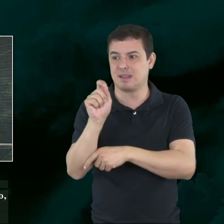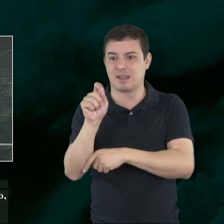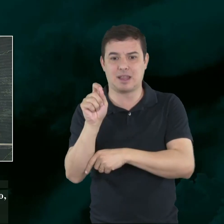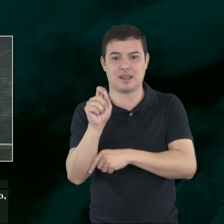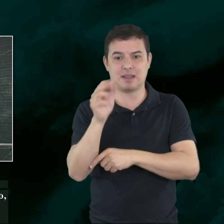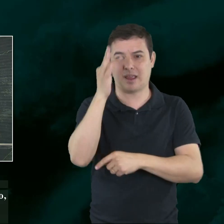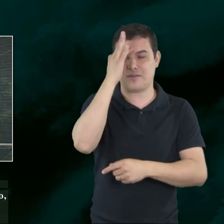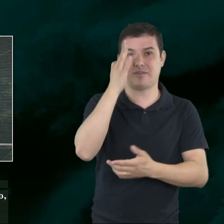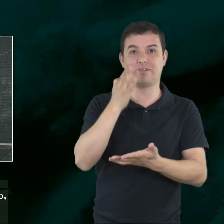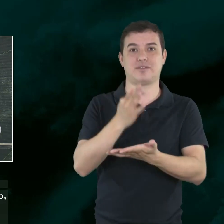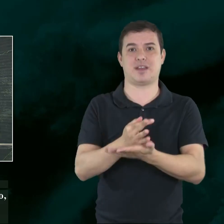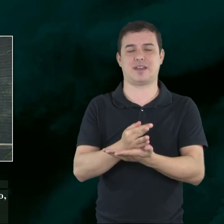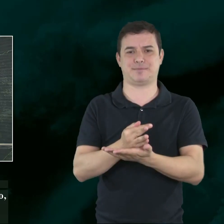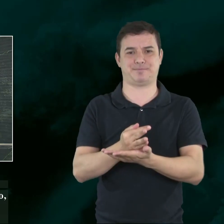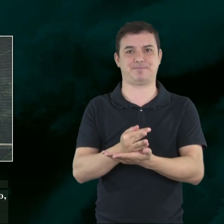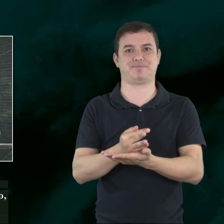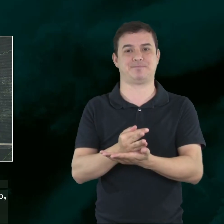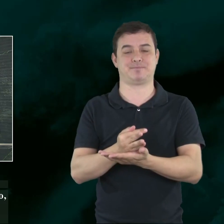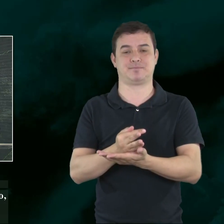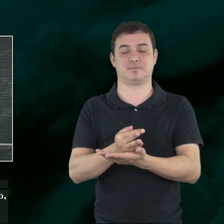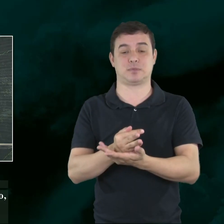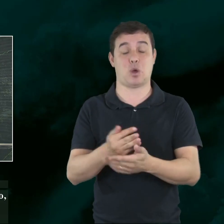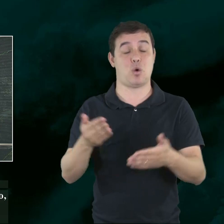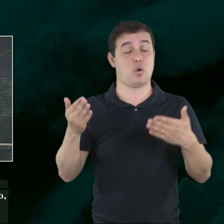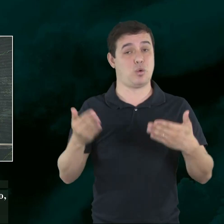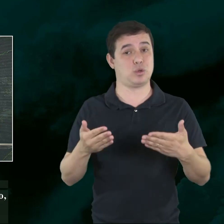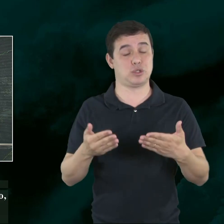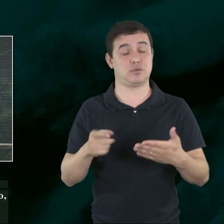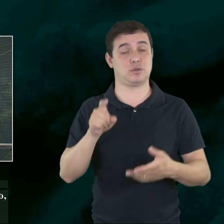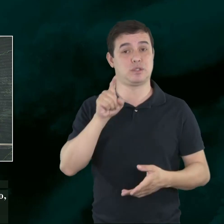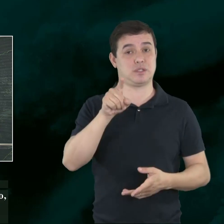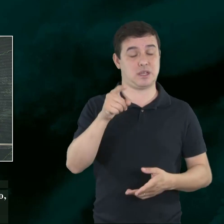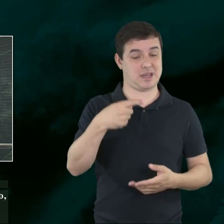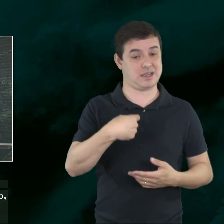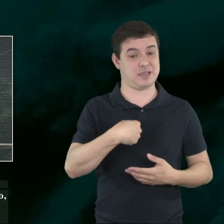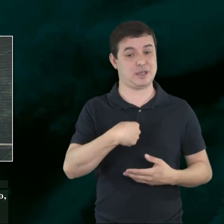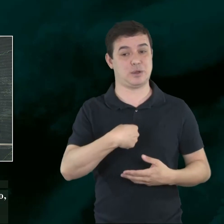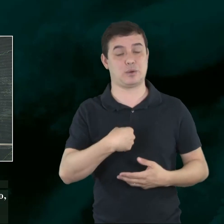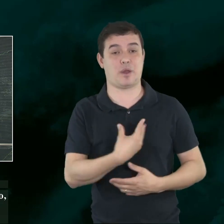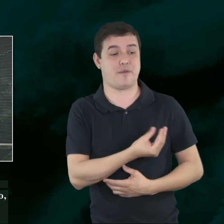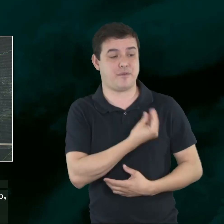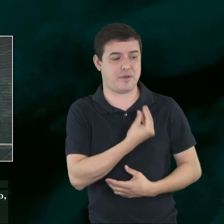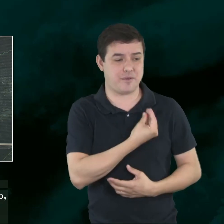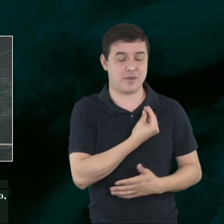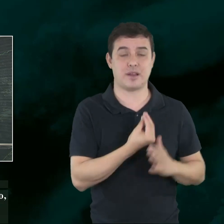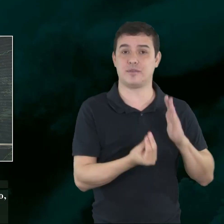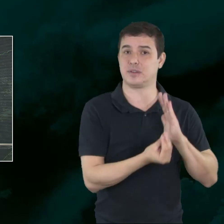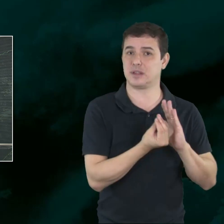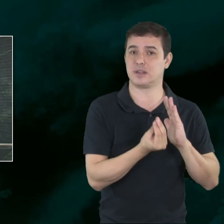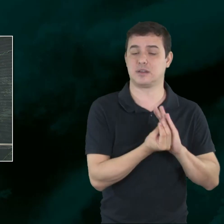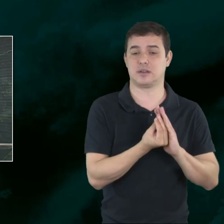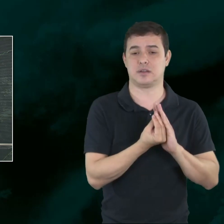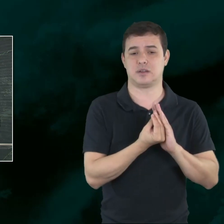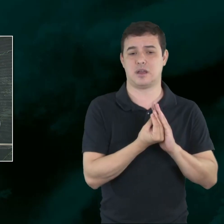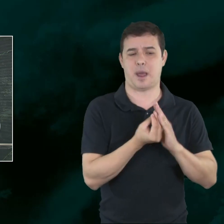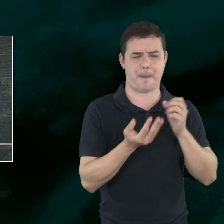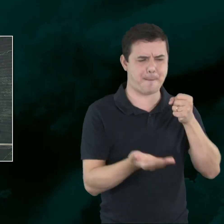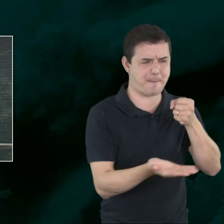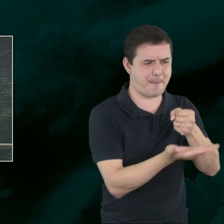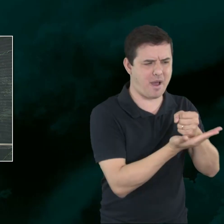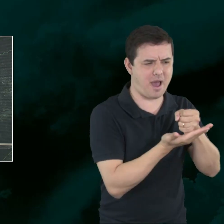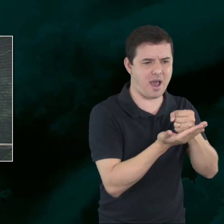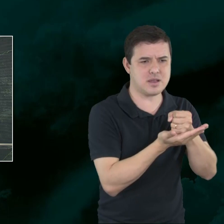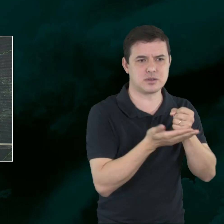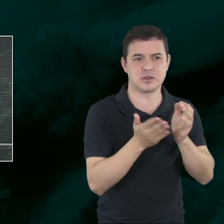alertar você que vive a vida da igreja, você não pode se contentar com uma vida